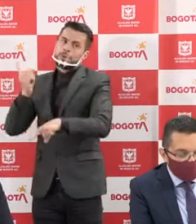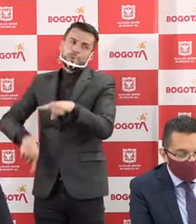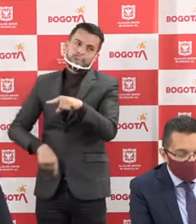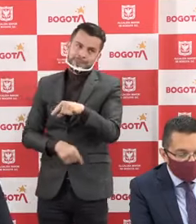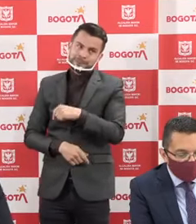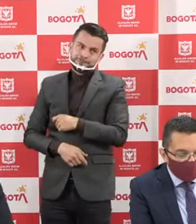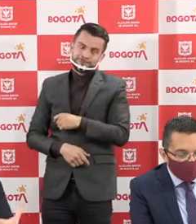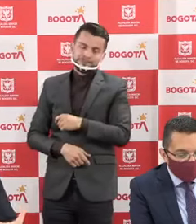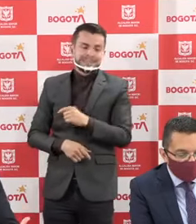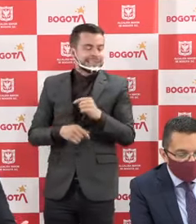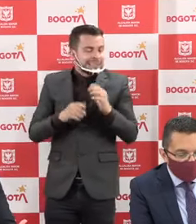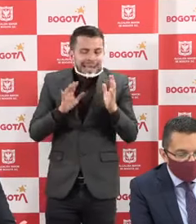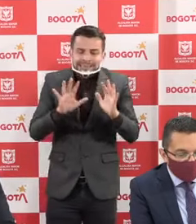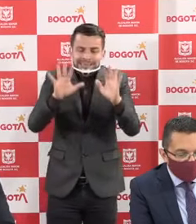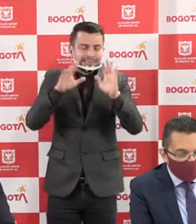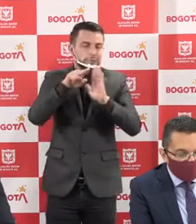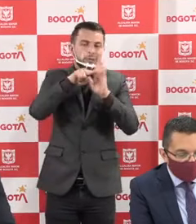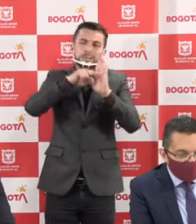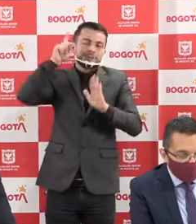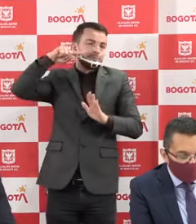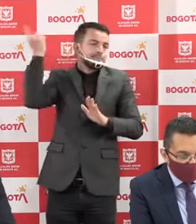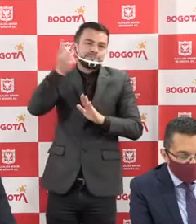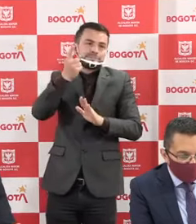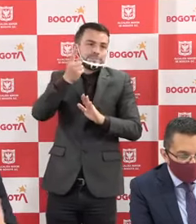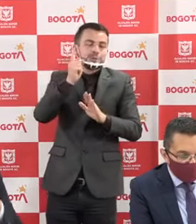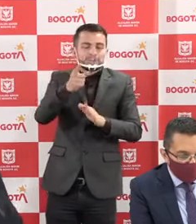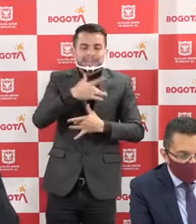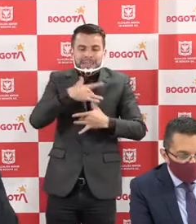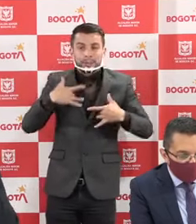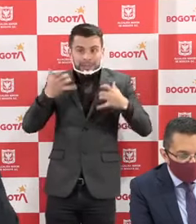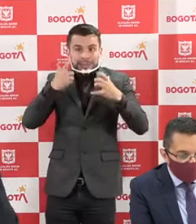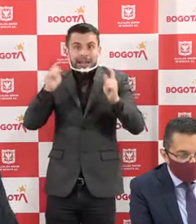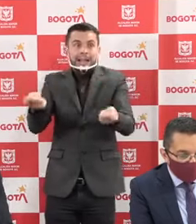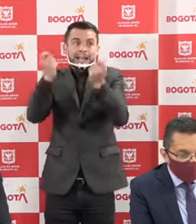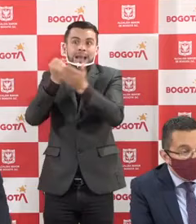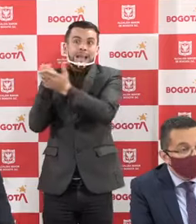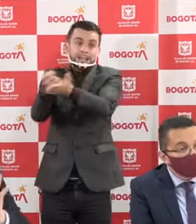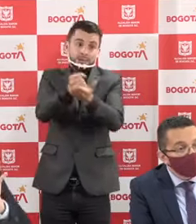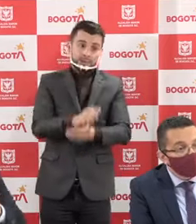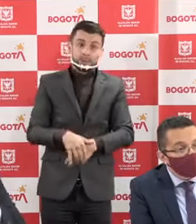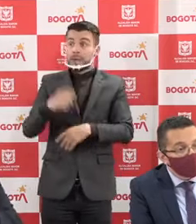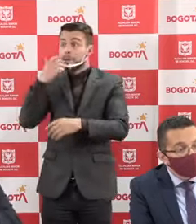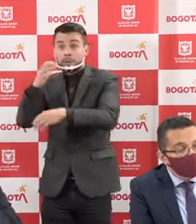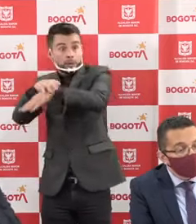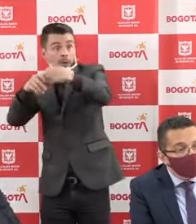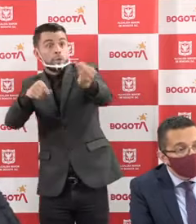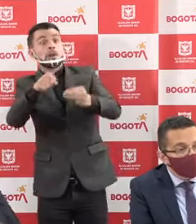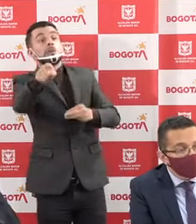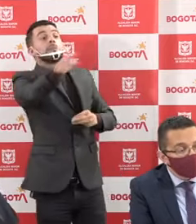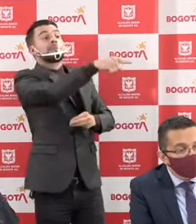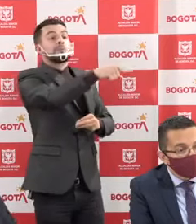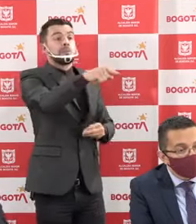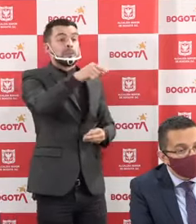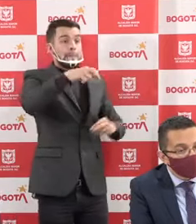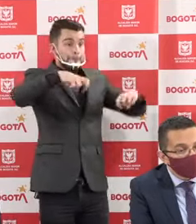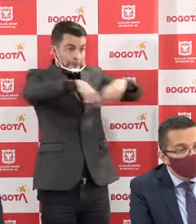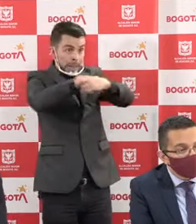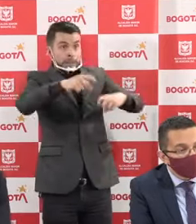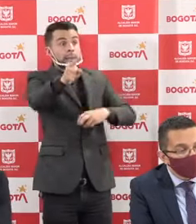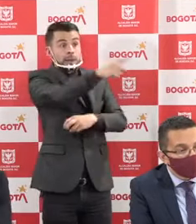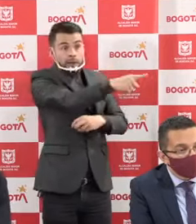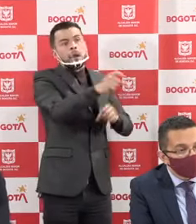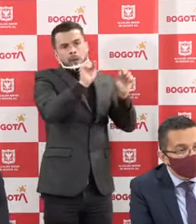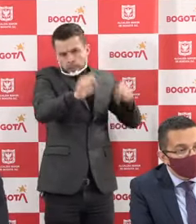pública y este cupo de mínimo lógico que tiene bogotá no permitiría que tengamos gimnasios funcionando en gimnasios en espacios